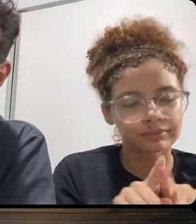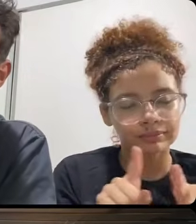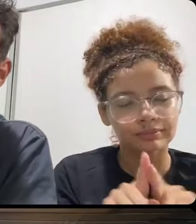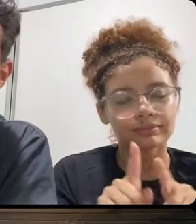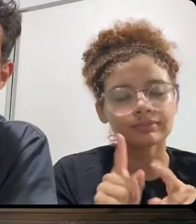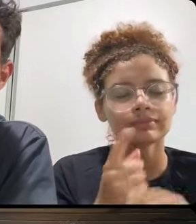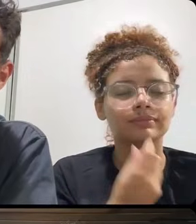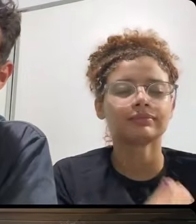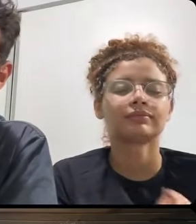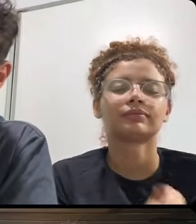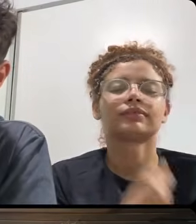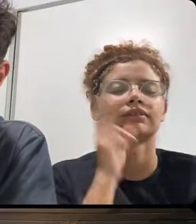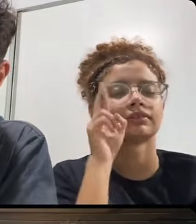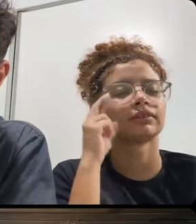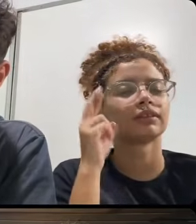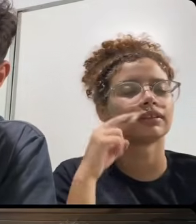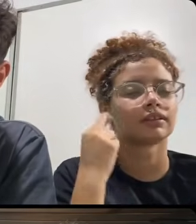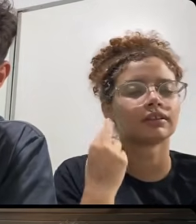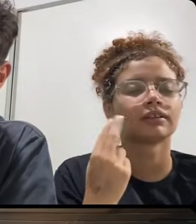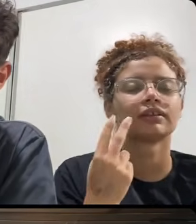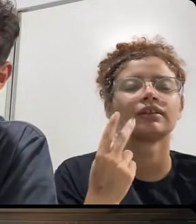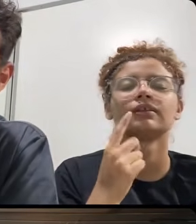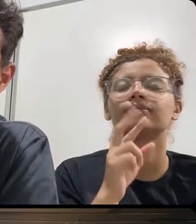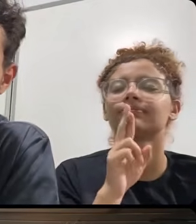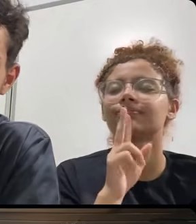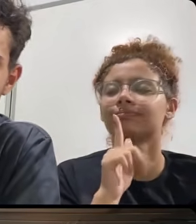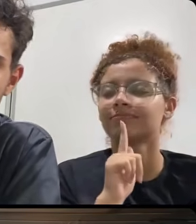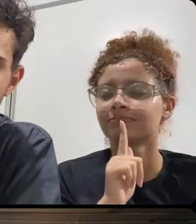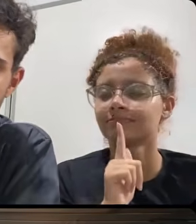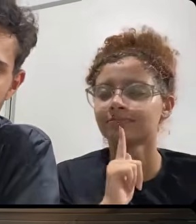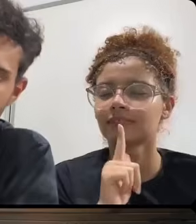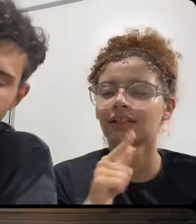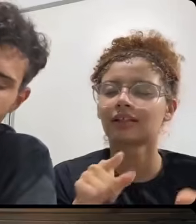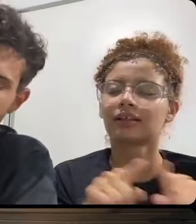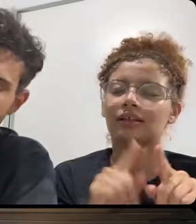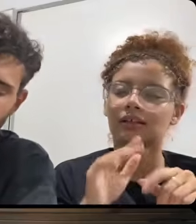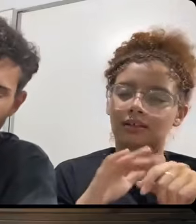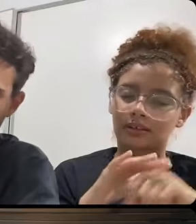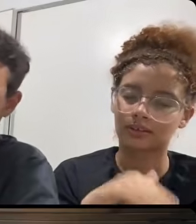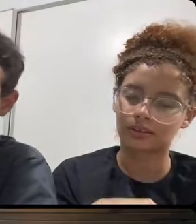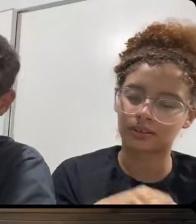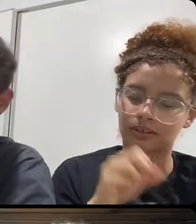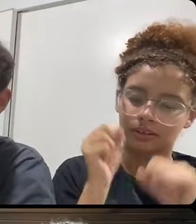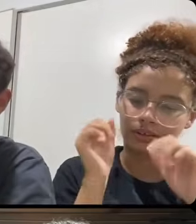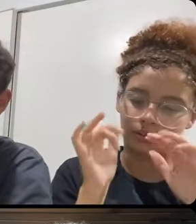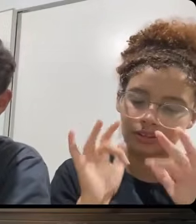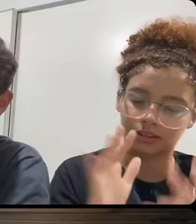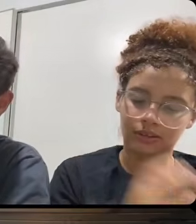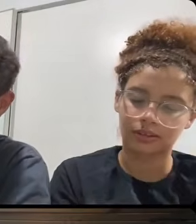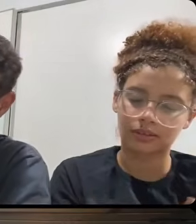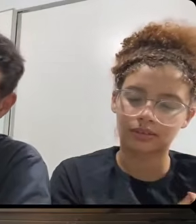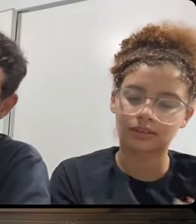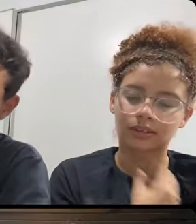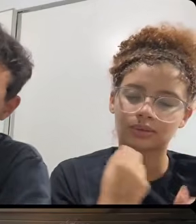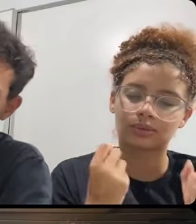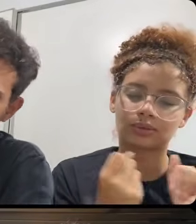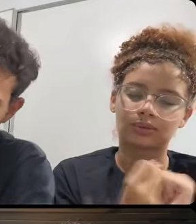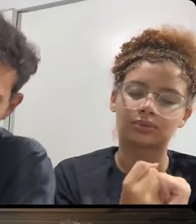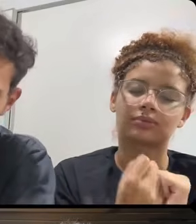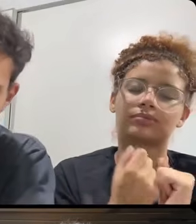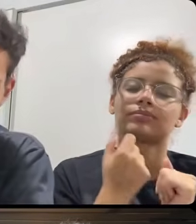missionário. O Senhor abençoe, o guarda, os livre de todo mal. Dá uma noite abençoada, uma vida abençoada contigo, Senhor. Que